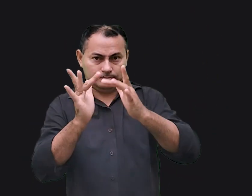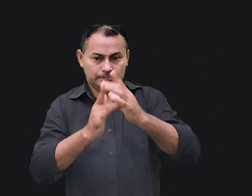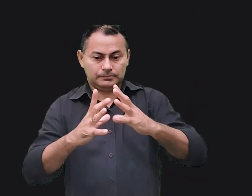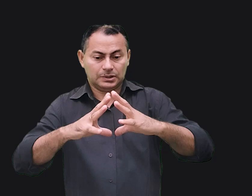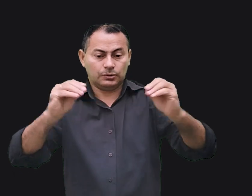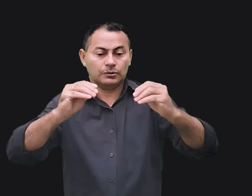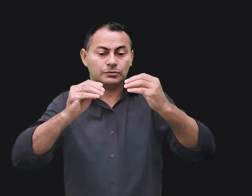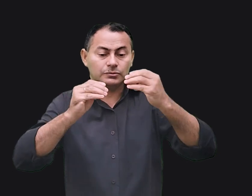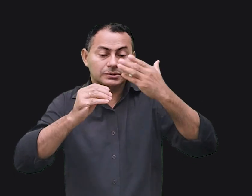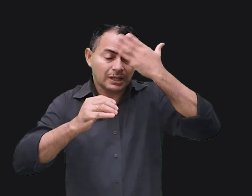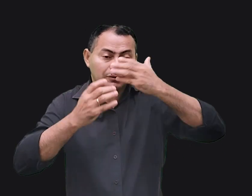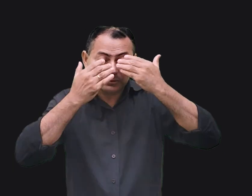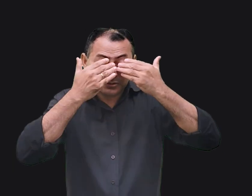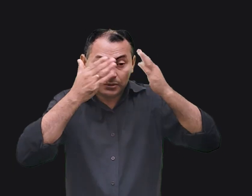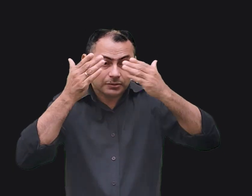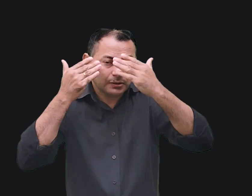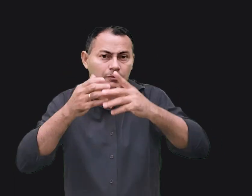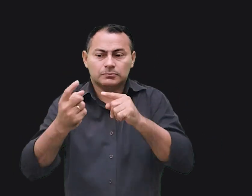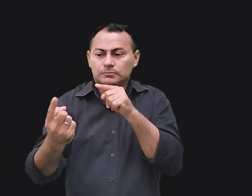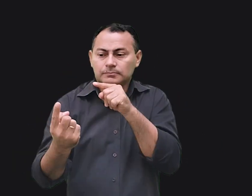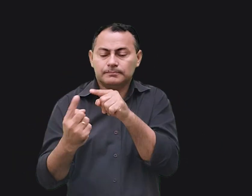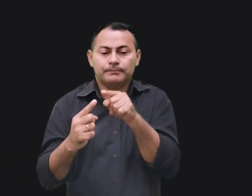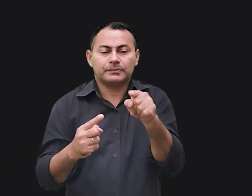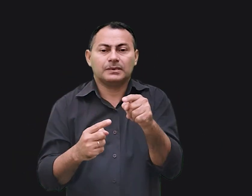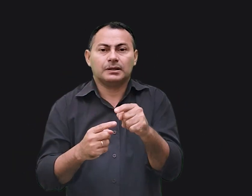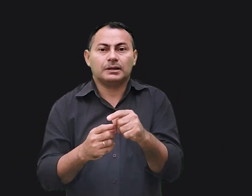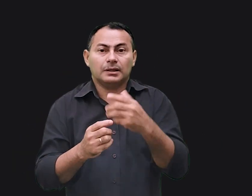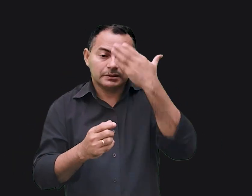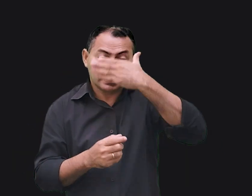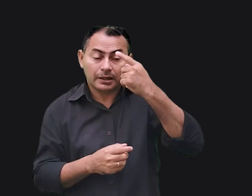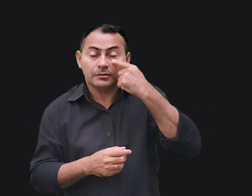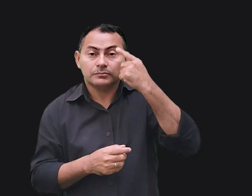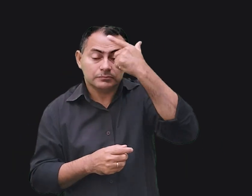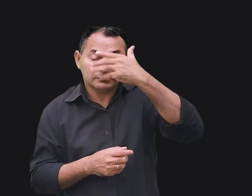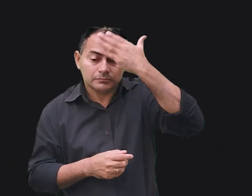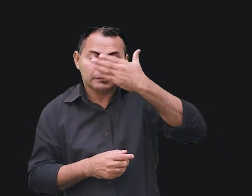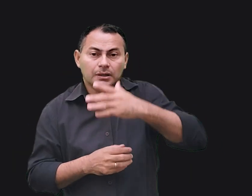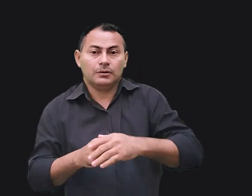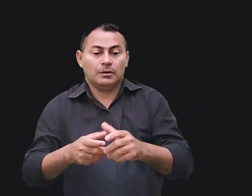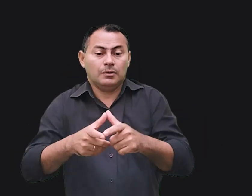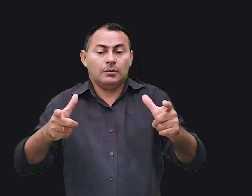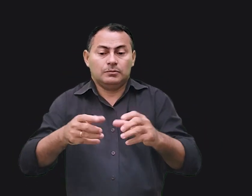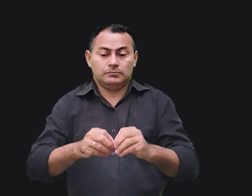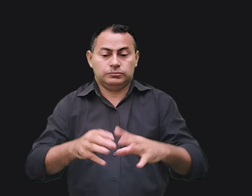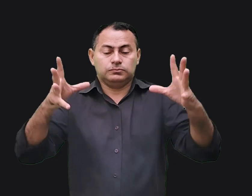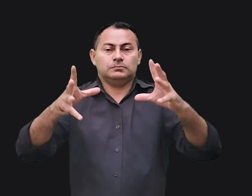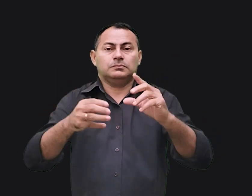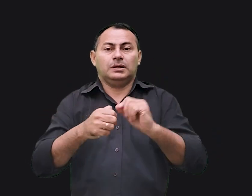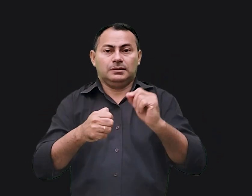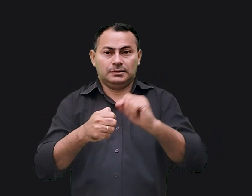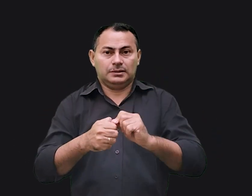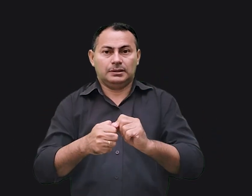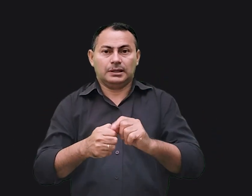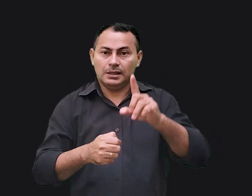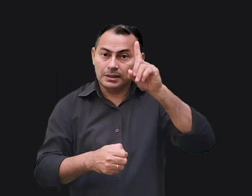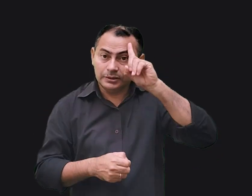Jesus curou o cego e disse que o propósito daquela cegueira era que uma grande obra fosse realizada naquele